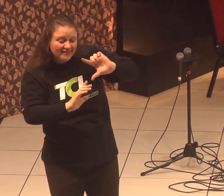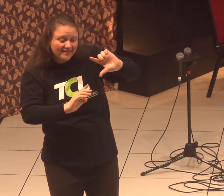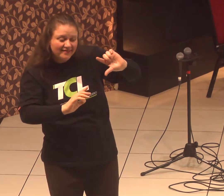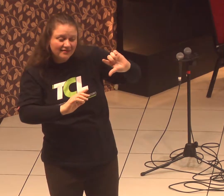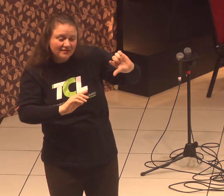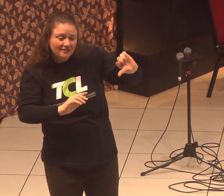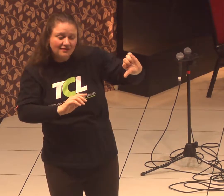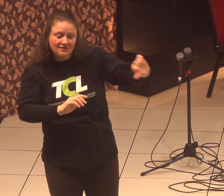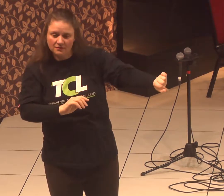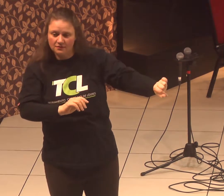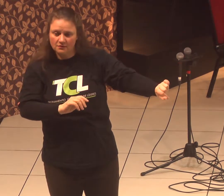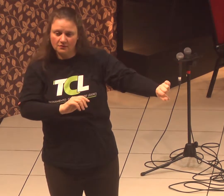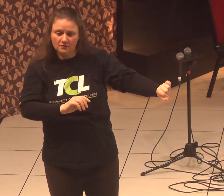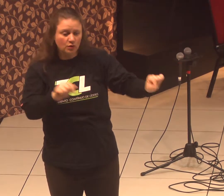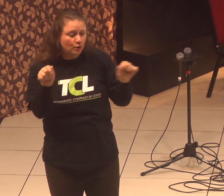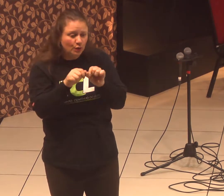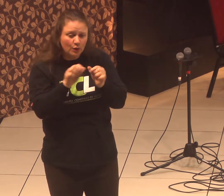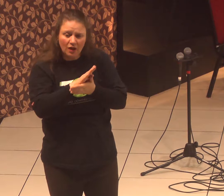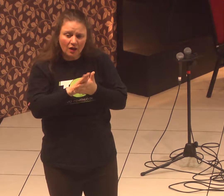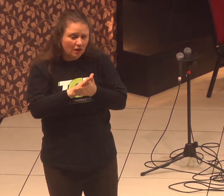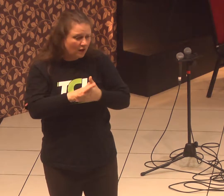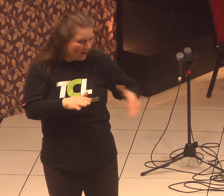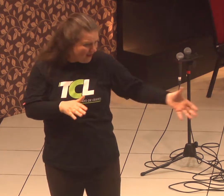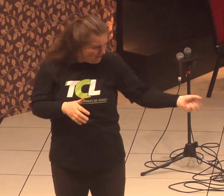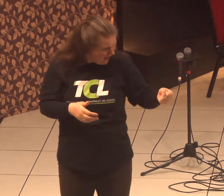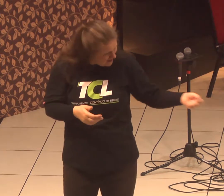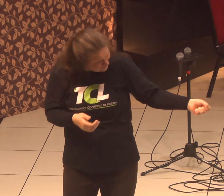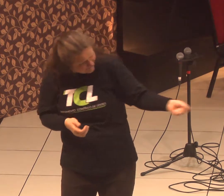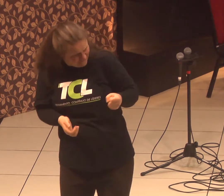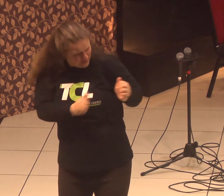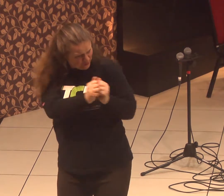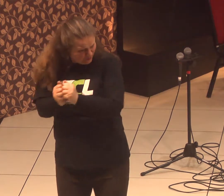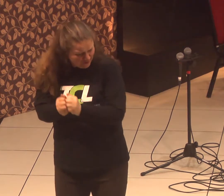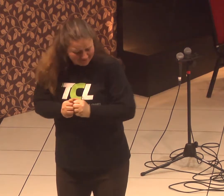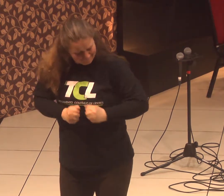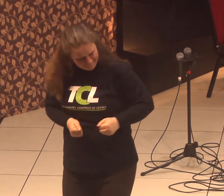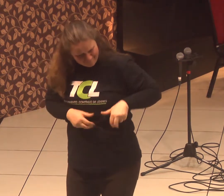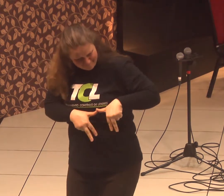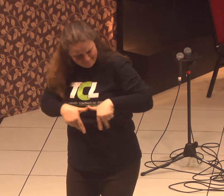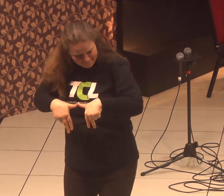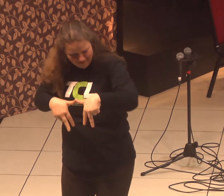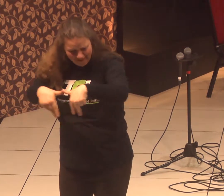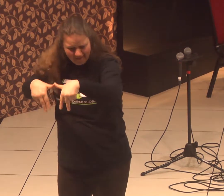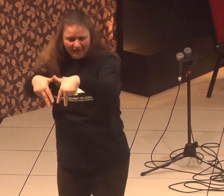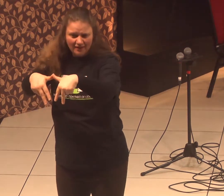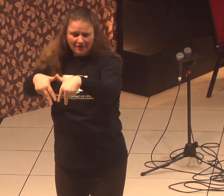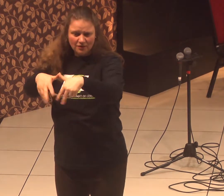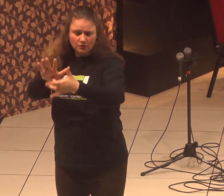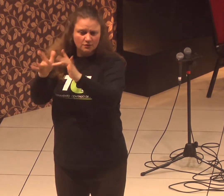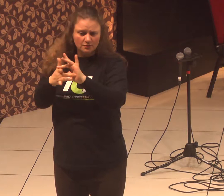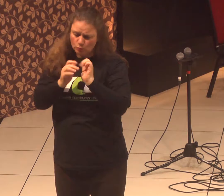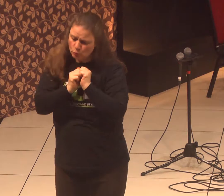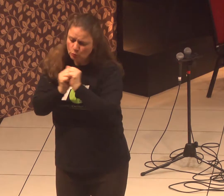E a gente não vai pegar essas pessoas na mão para que elas caminhem com Jesus.